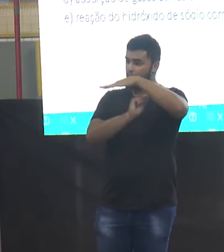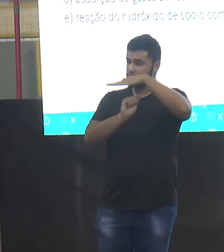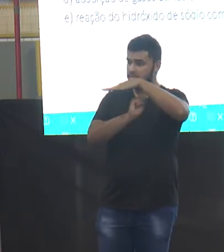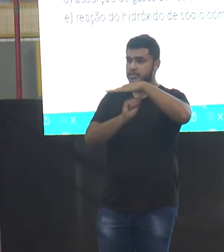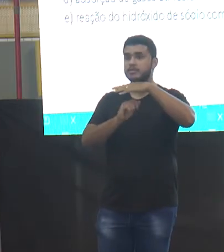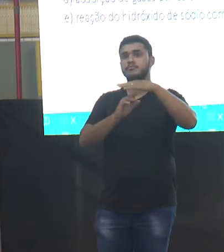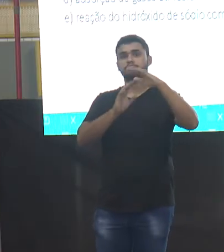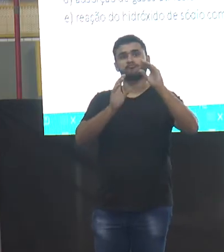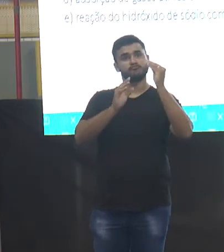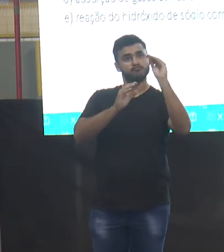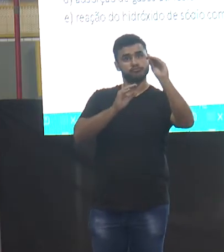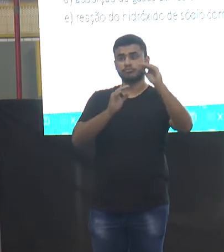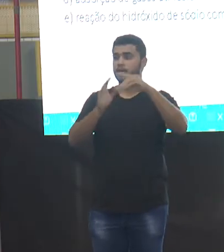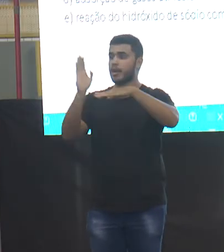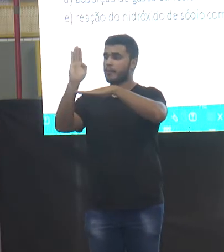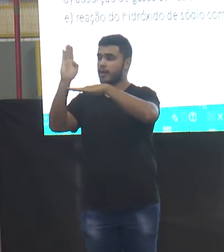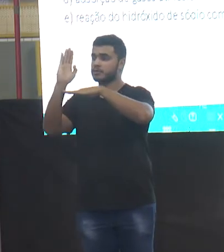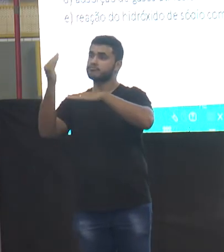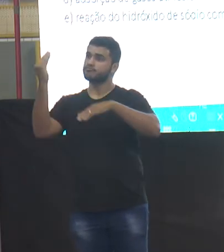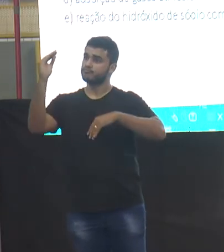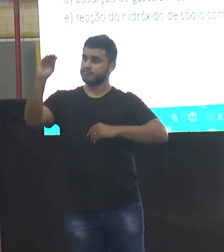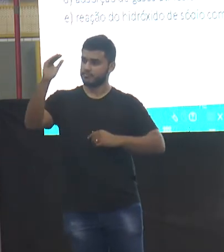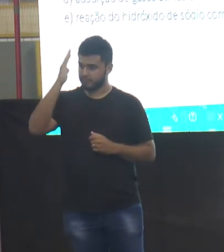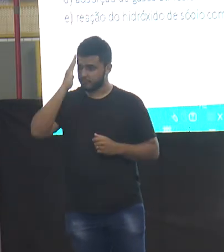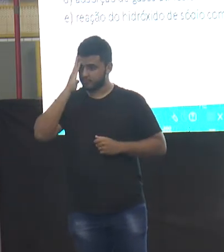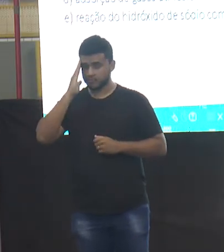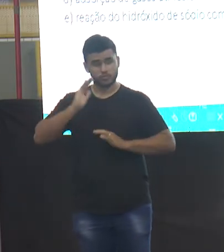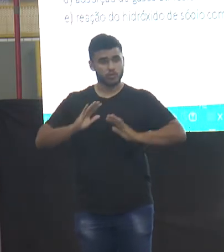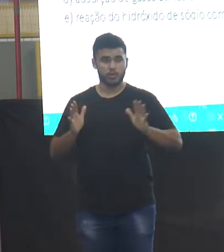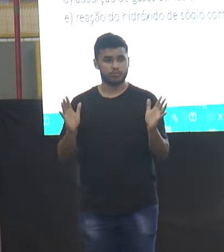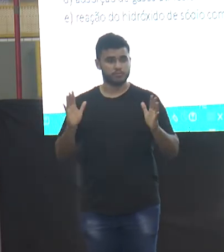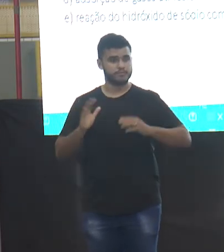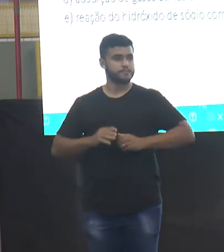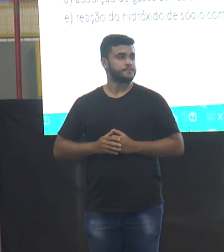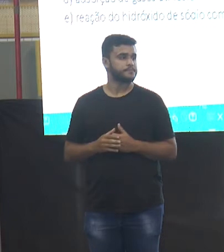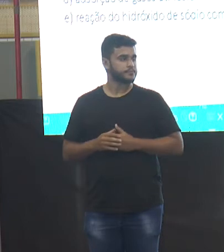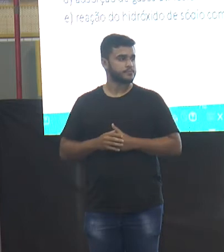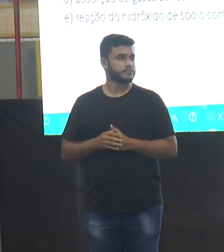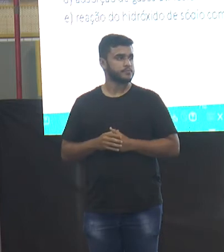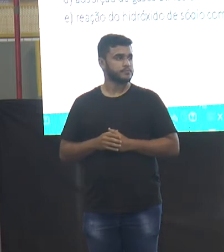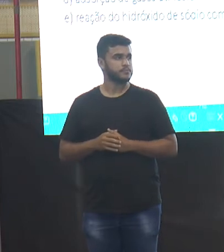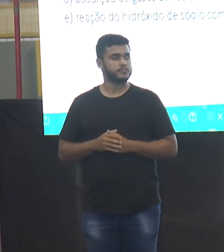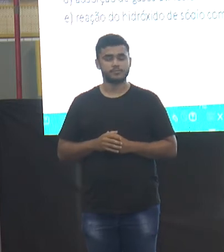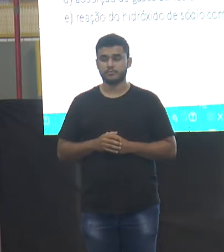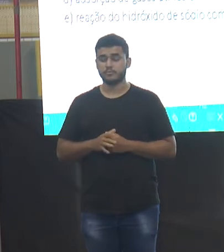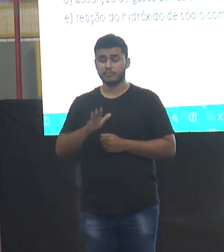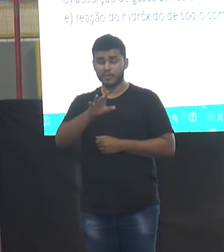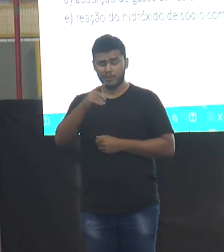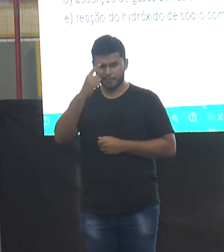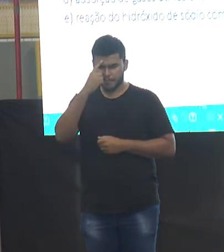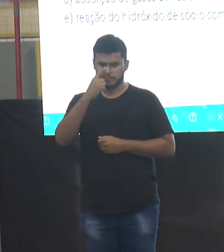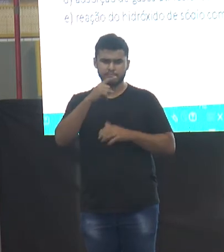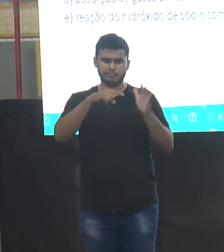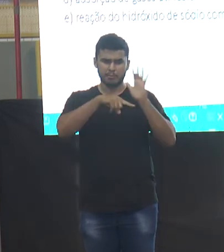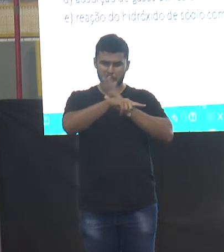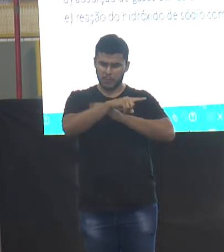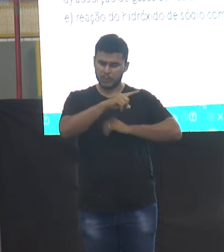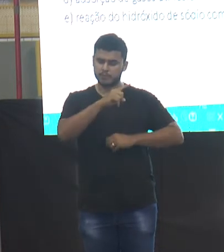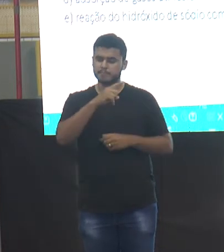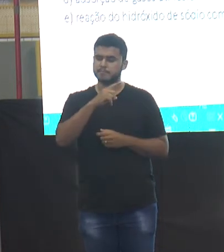base, quantidade ideal. Então, cálculo estequiométrico é quantidade ideal. Pergunta da pessoa: